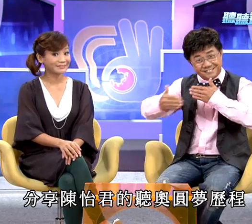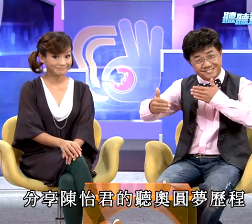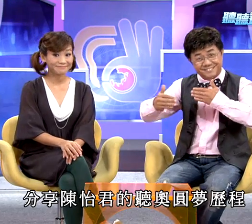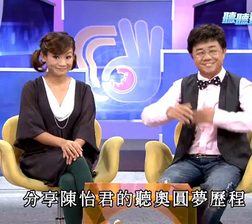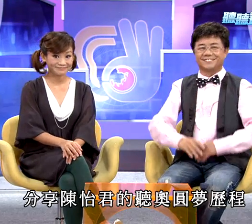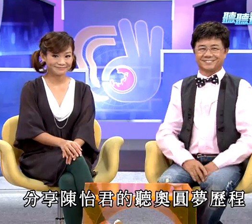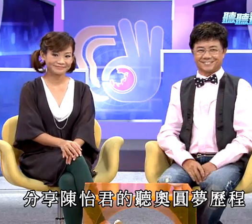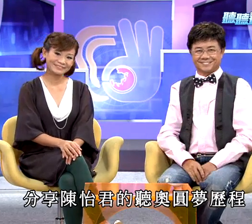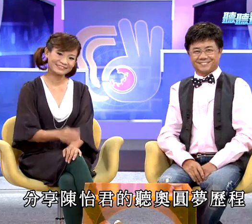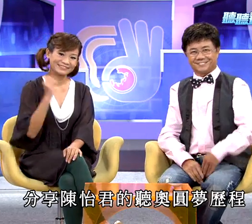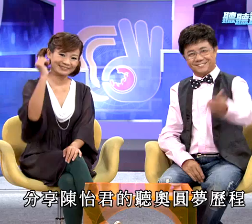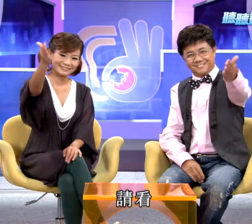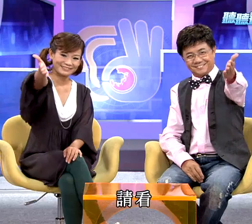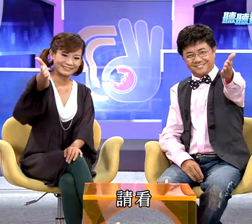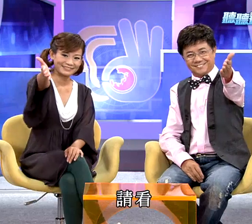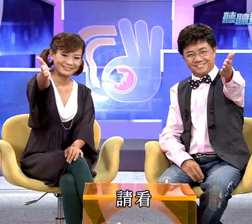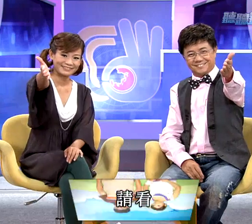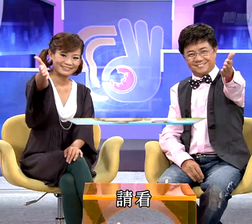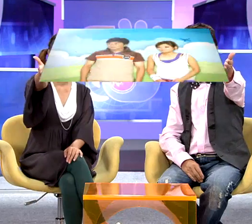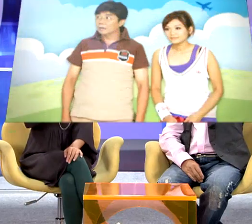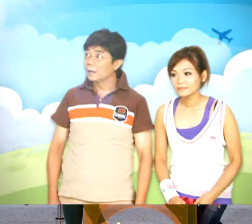程， 请看。